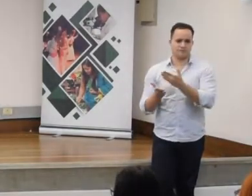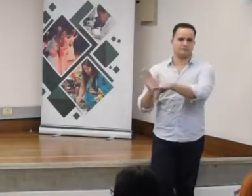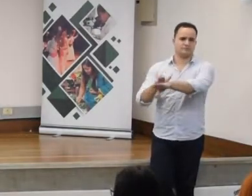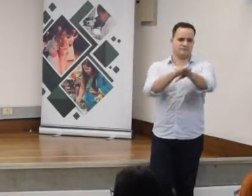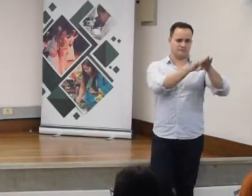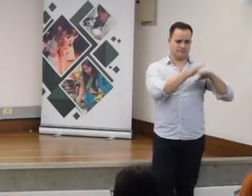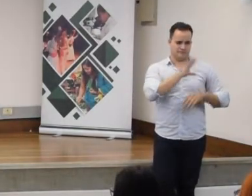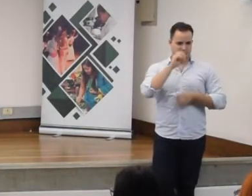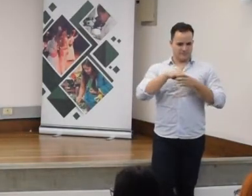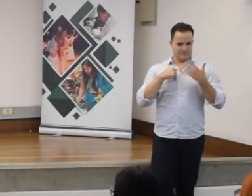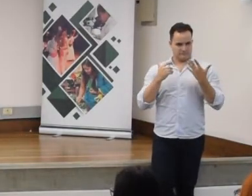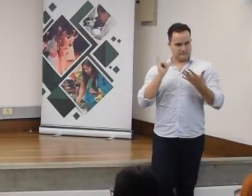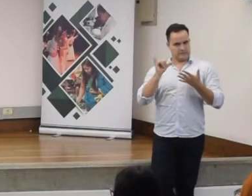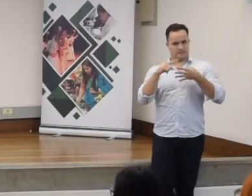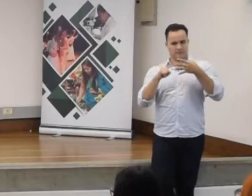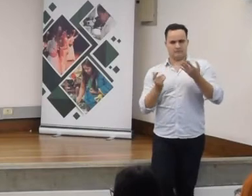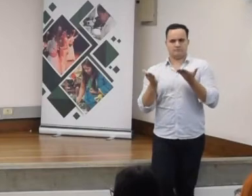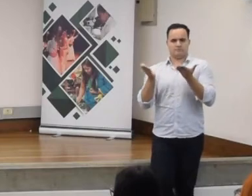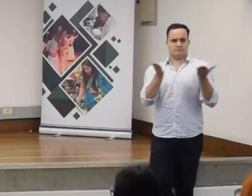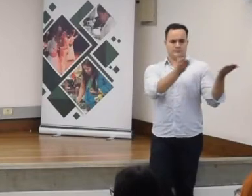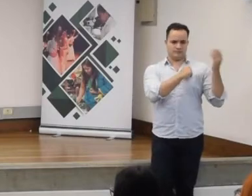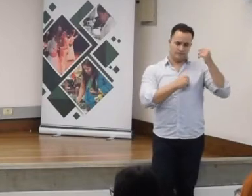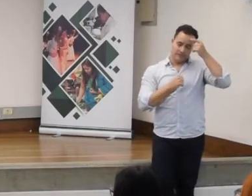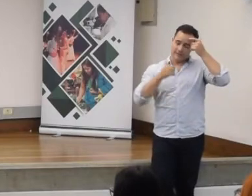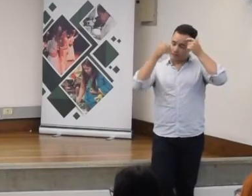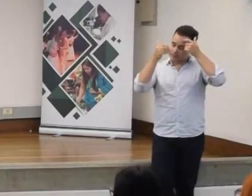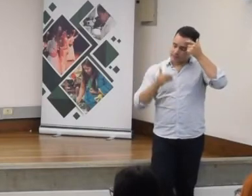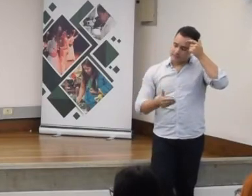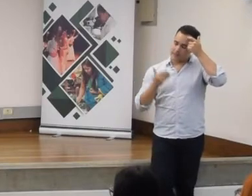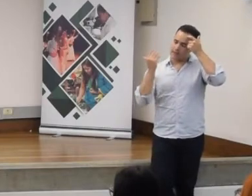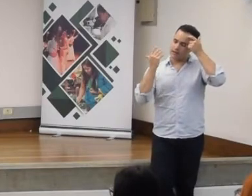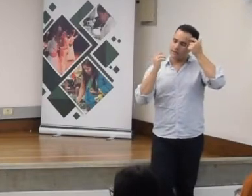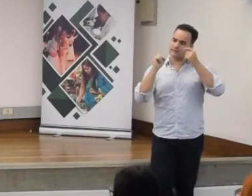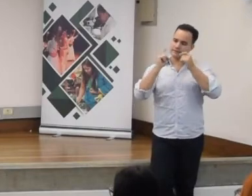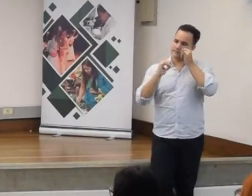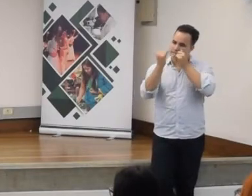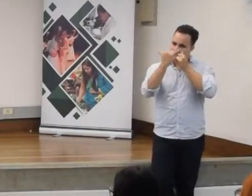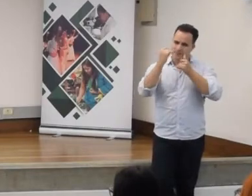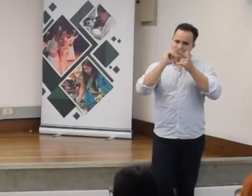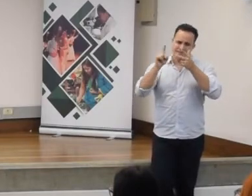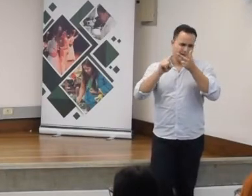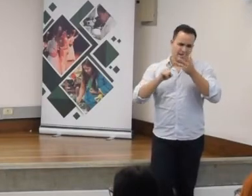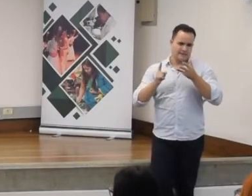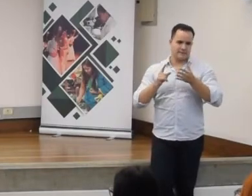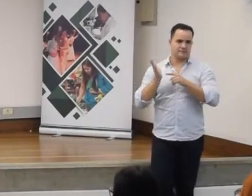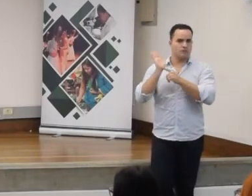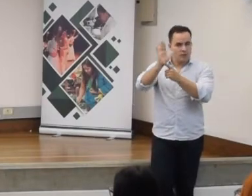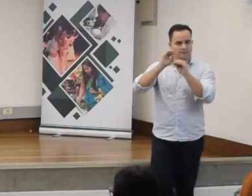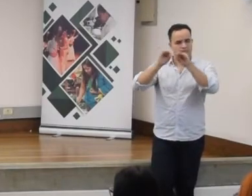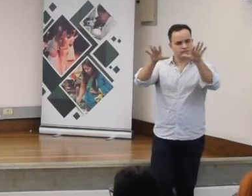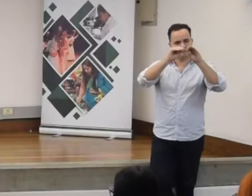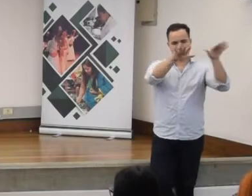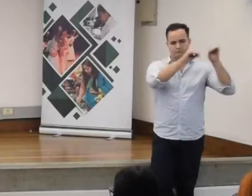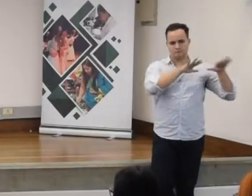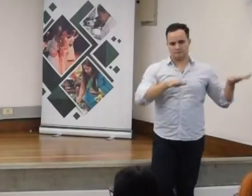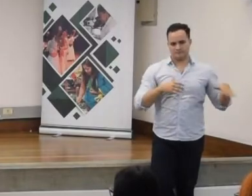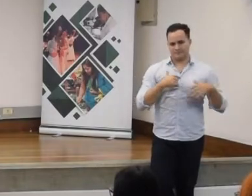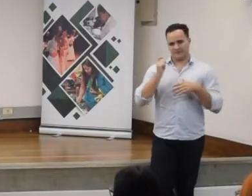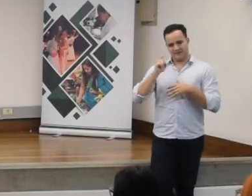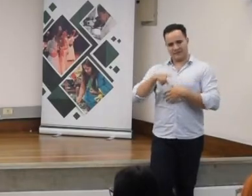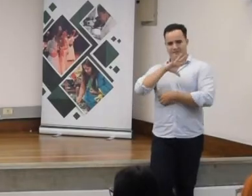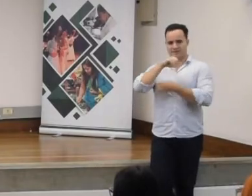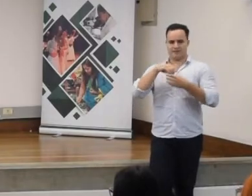lenguas ancestrales, epistemes otras, la discapacidad y todos los fenómenos, digamos, que hacen parte de, insisto,